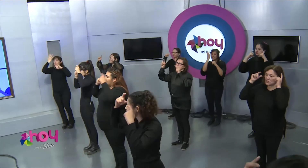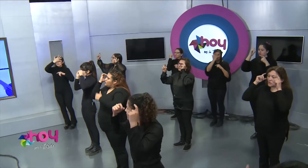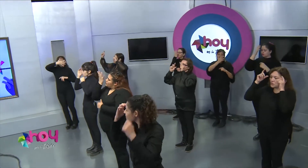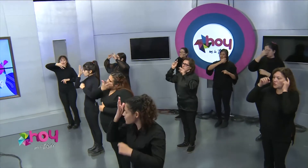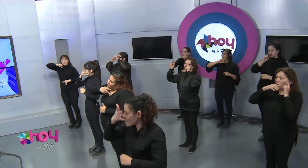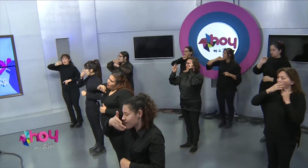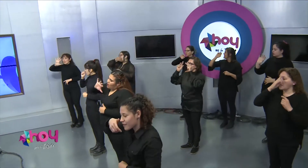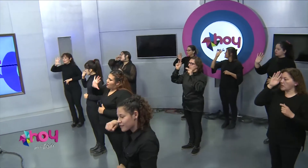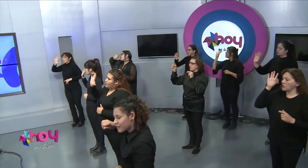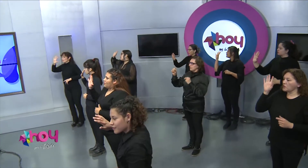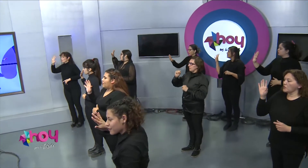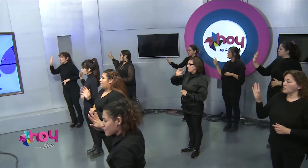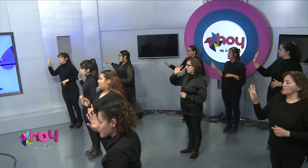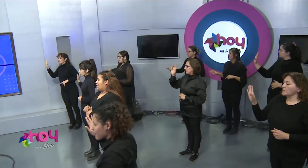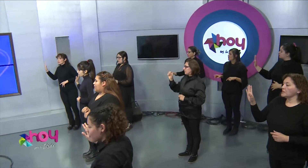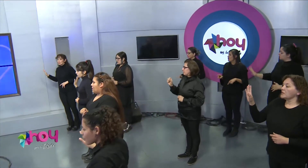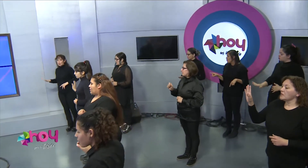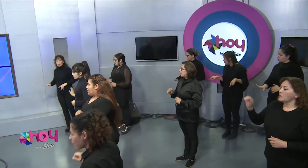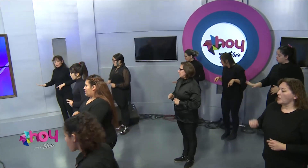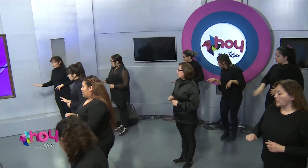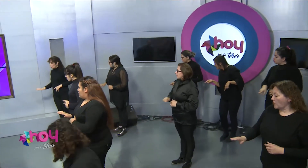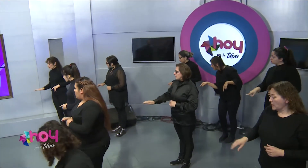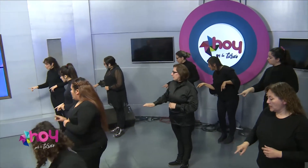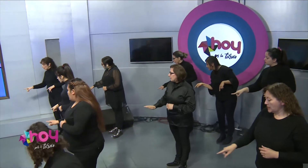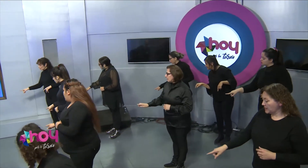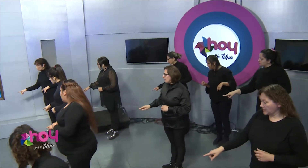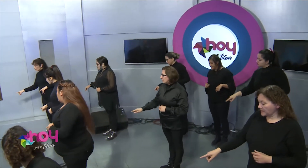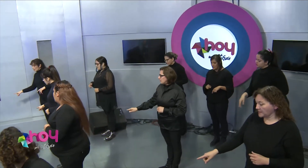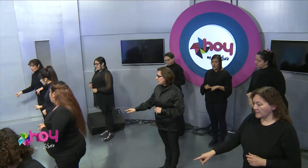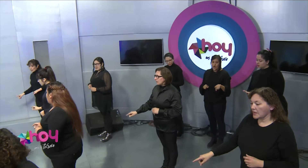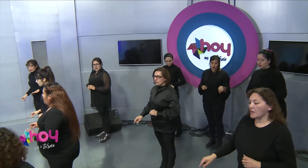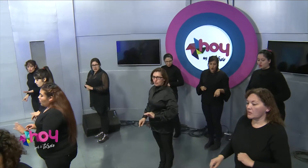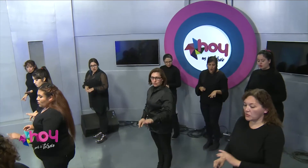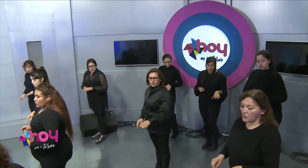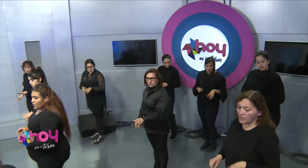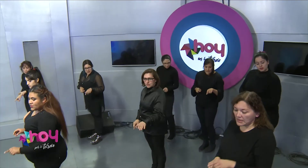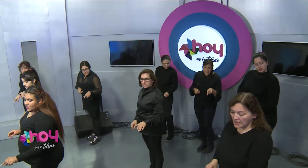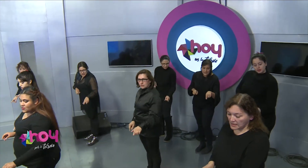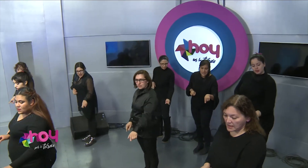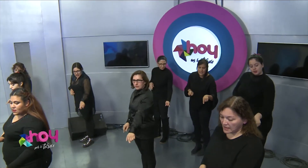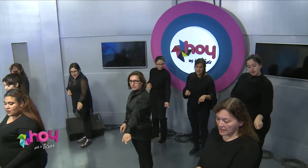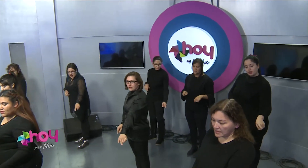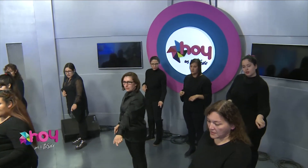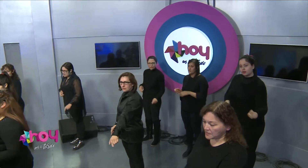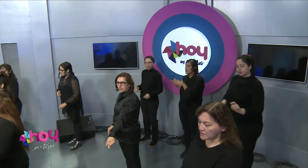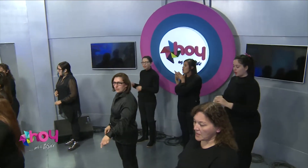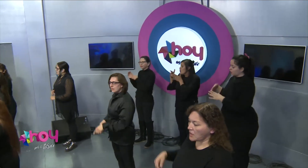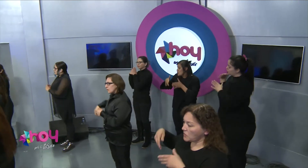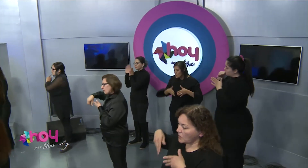un sueño. Un pueblito aquí, otro más allá, y un